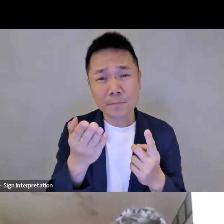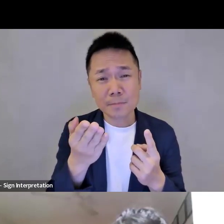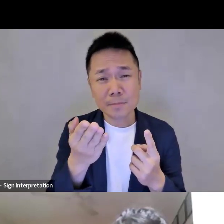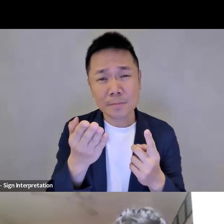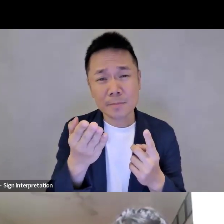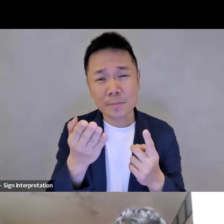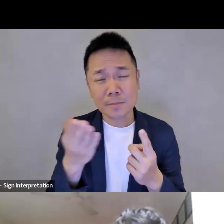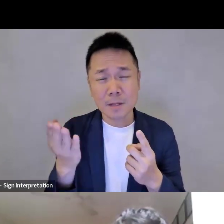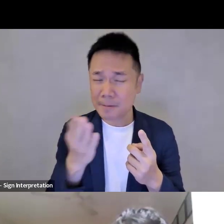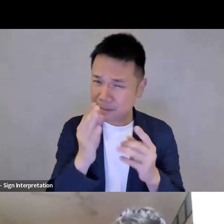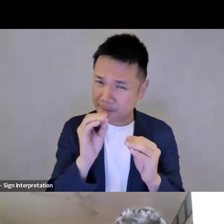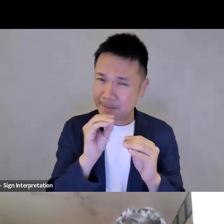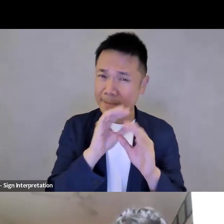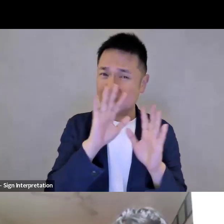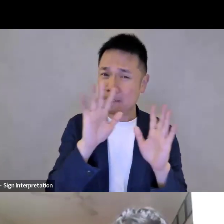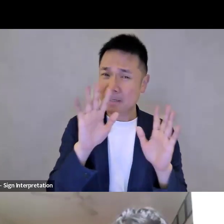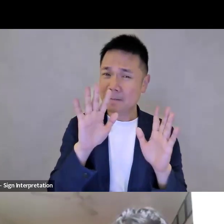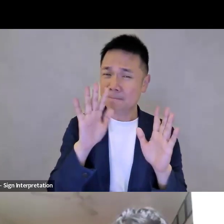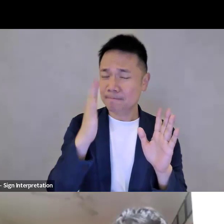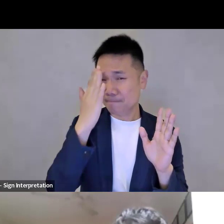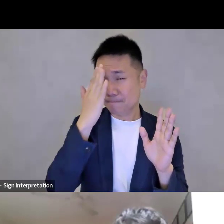分享。